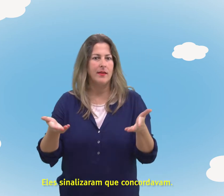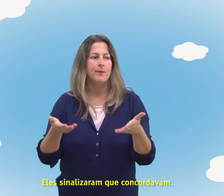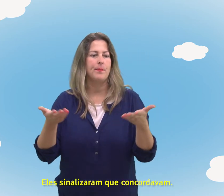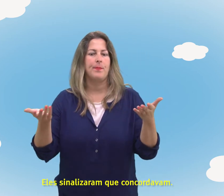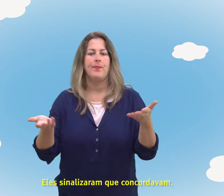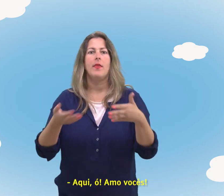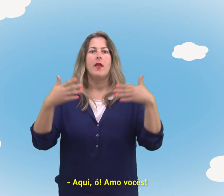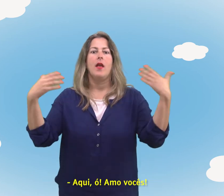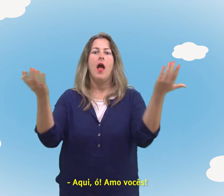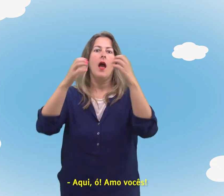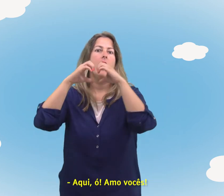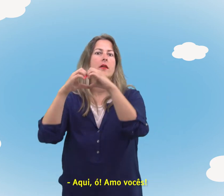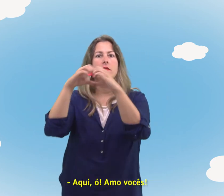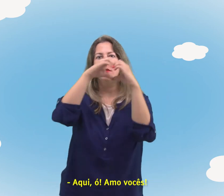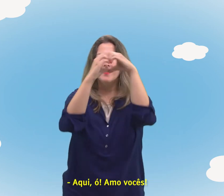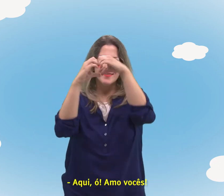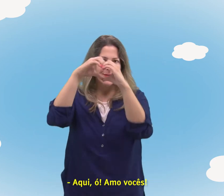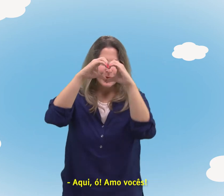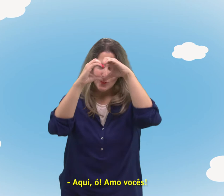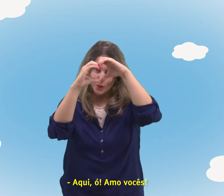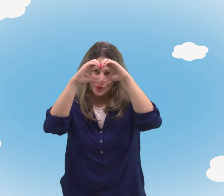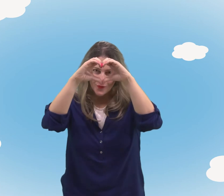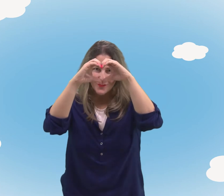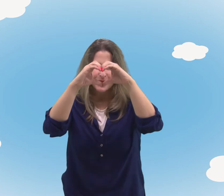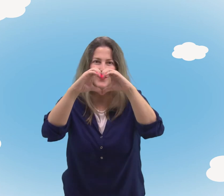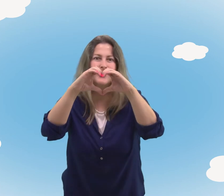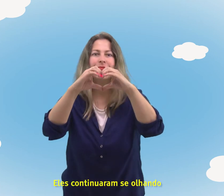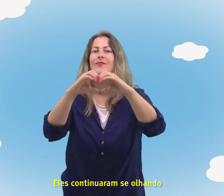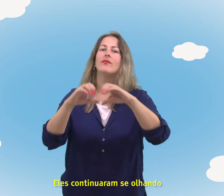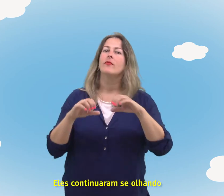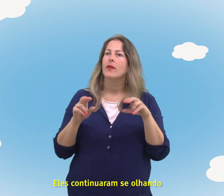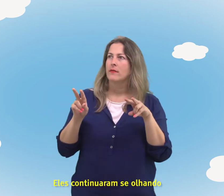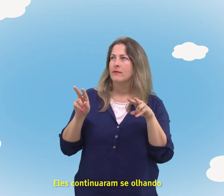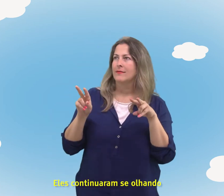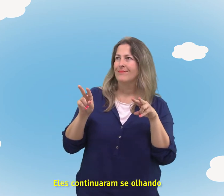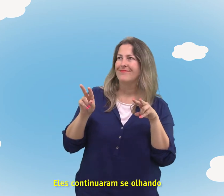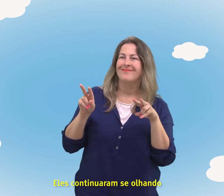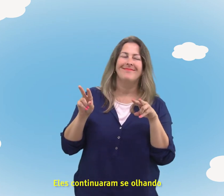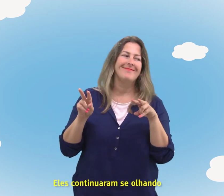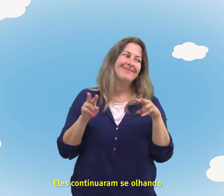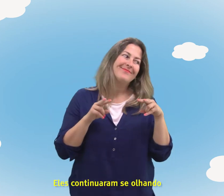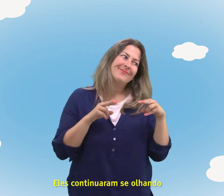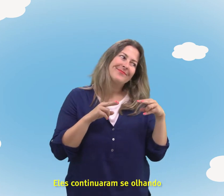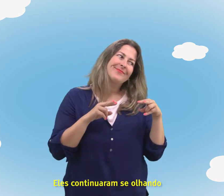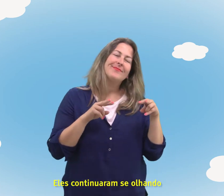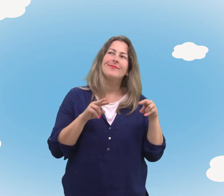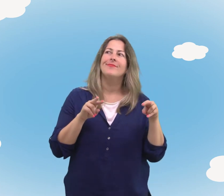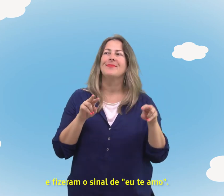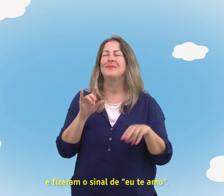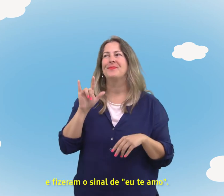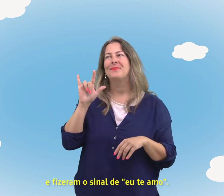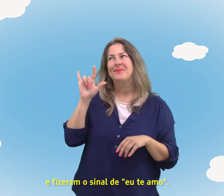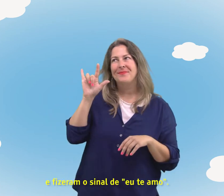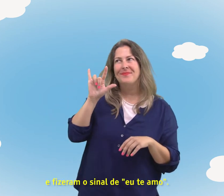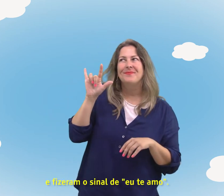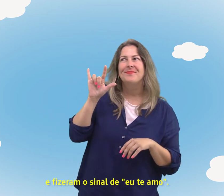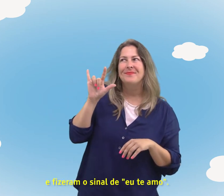concordava então aqui amo vocês eles continuarão se olhando e fizeram sinal de eu te amo